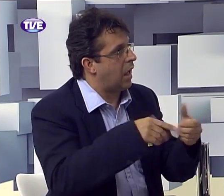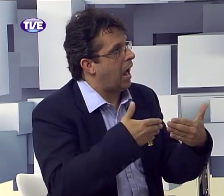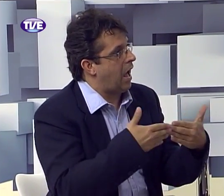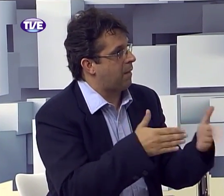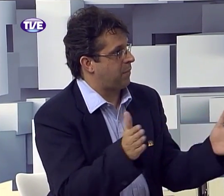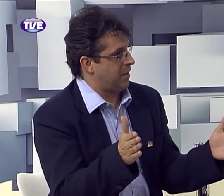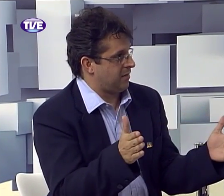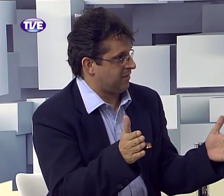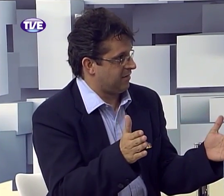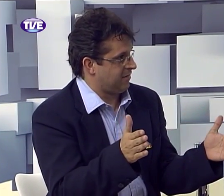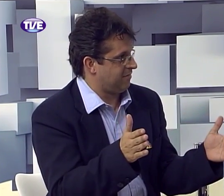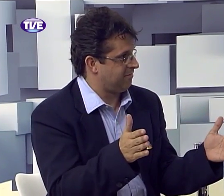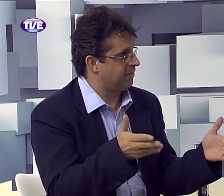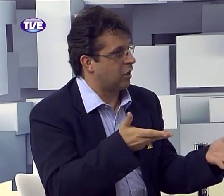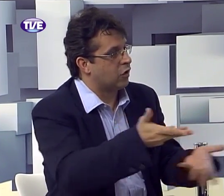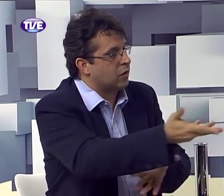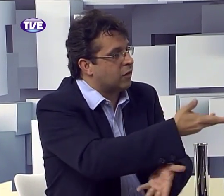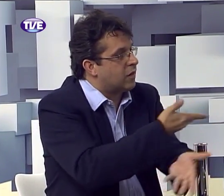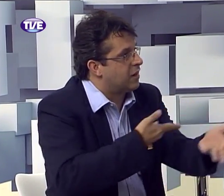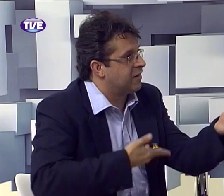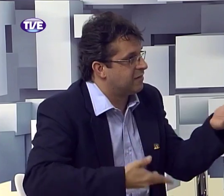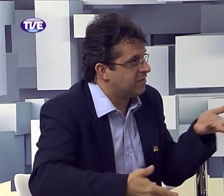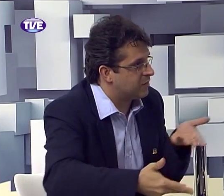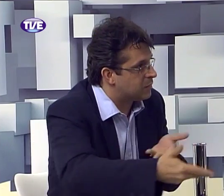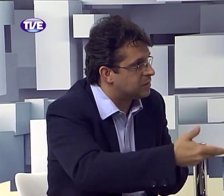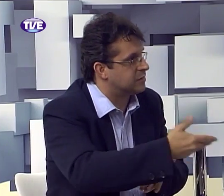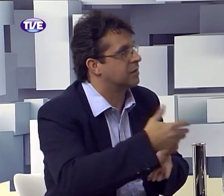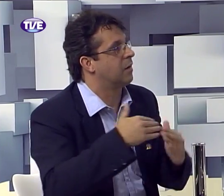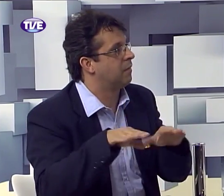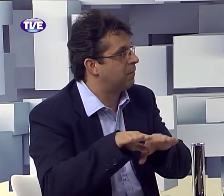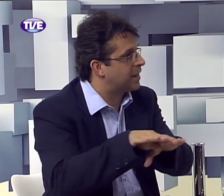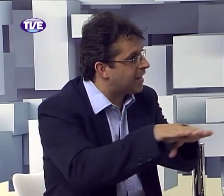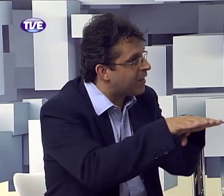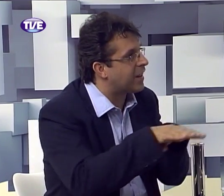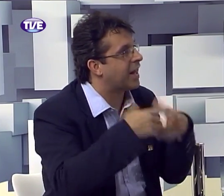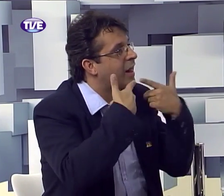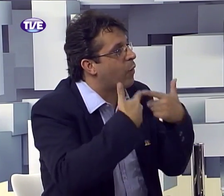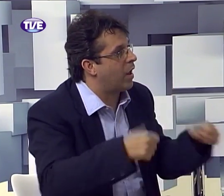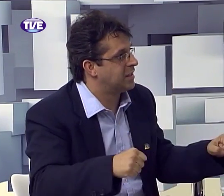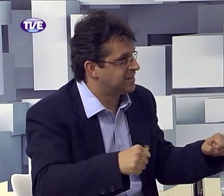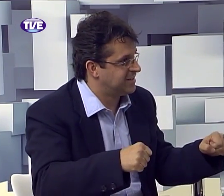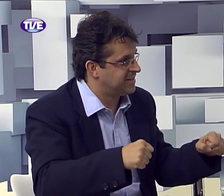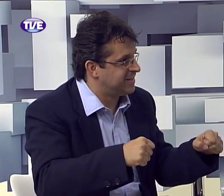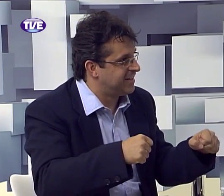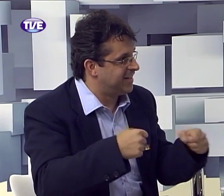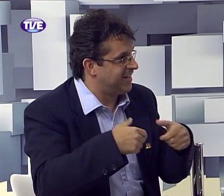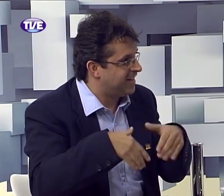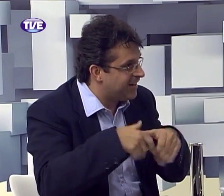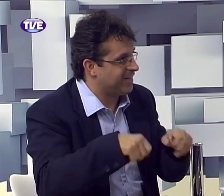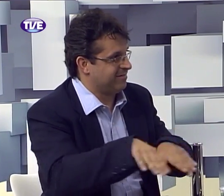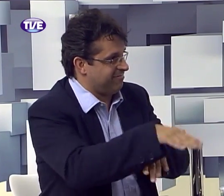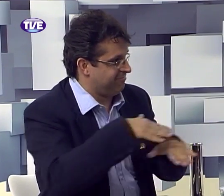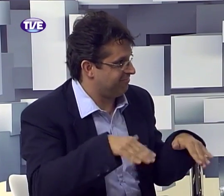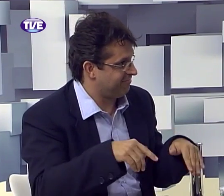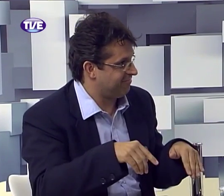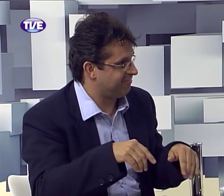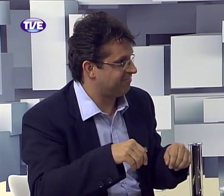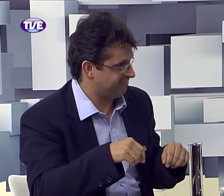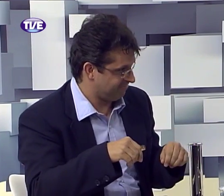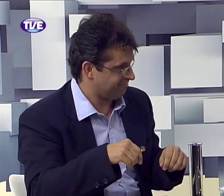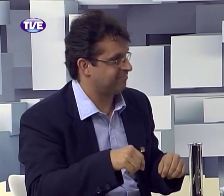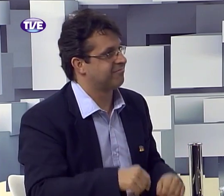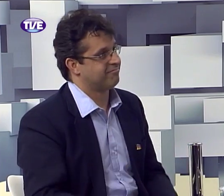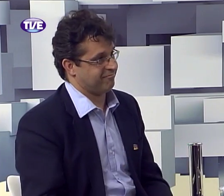É importante que as escolas sejam bilíngues, que tenham essa abertura para troca, para essas trocas entre